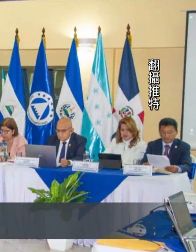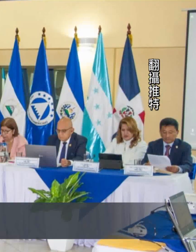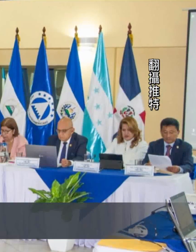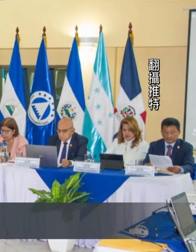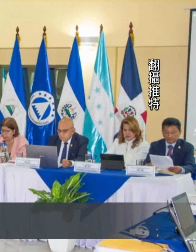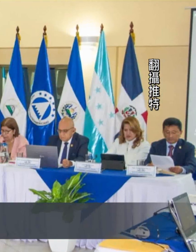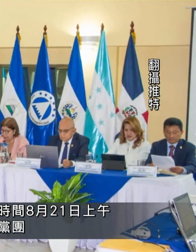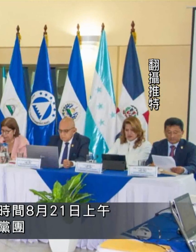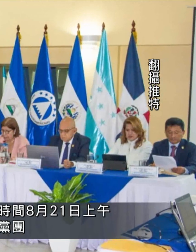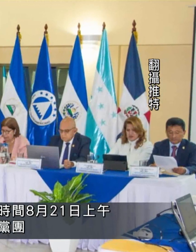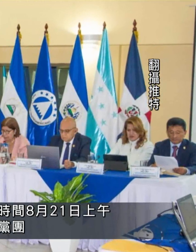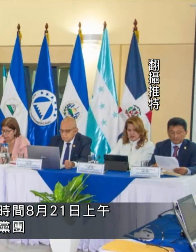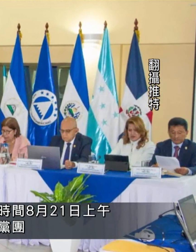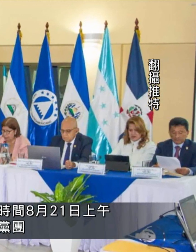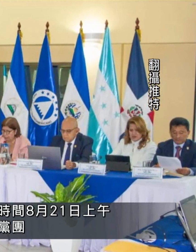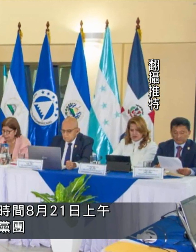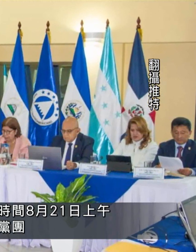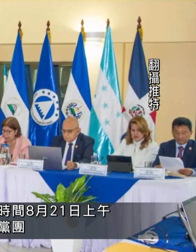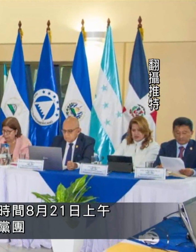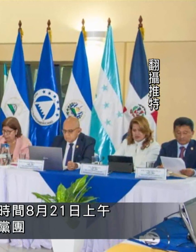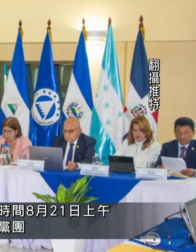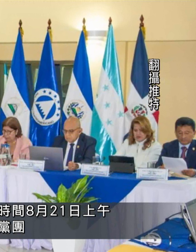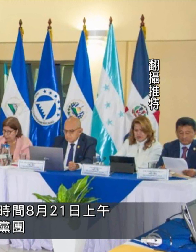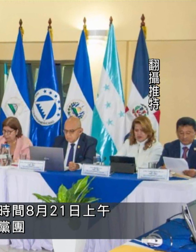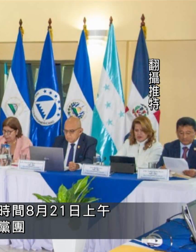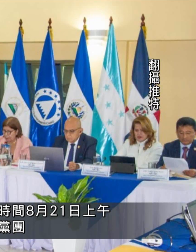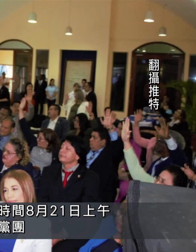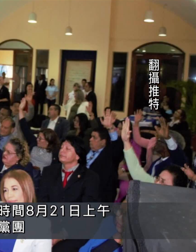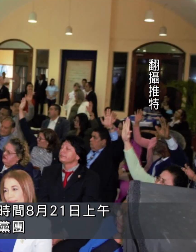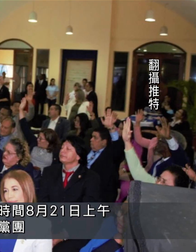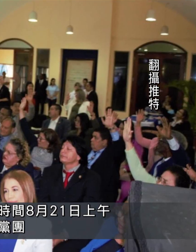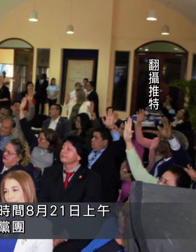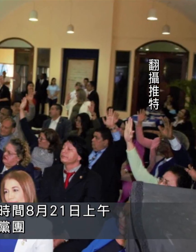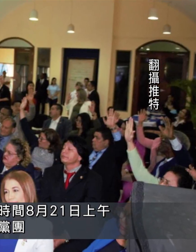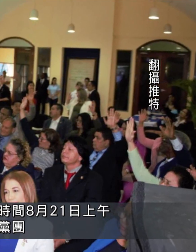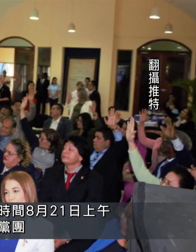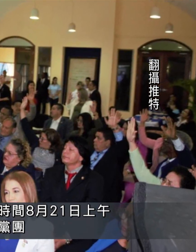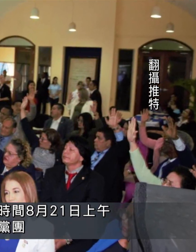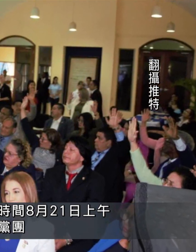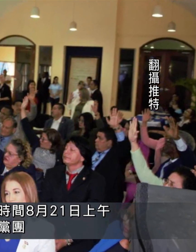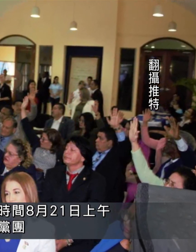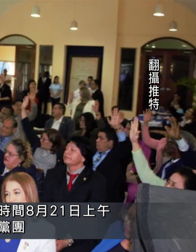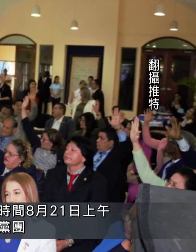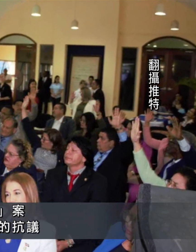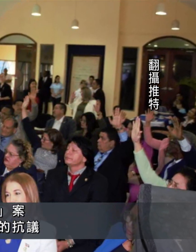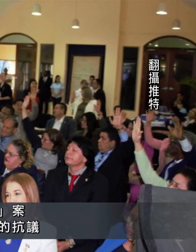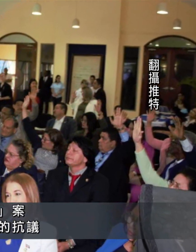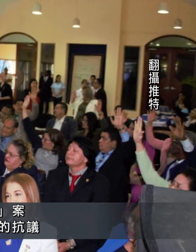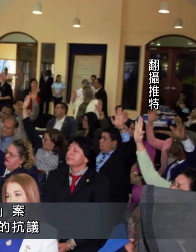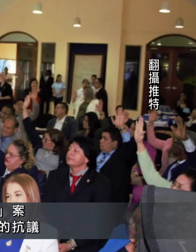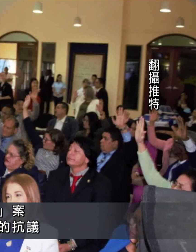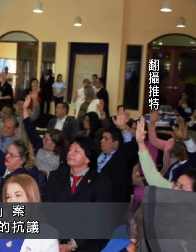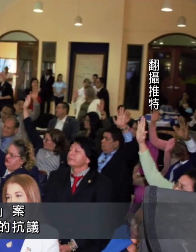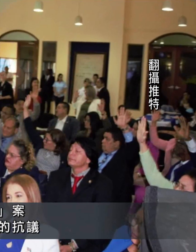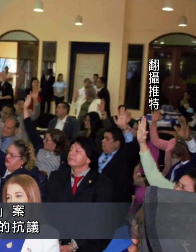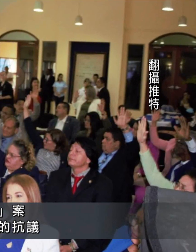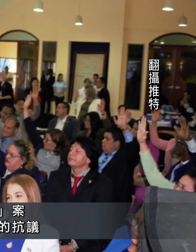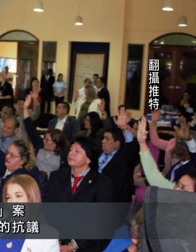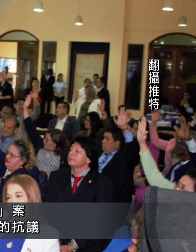中美洲议会于当地时间8月21日上午强行通过尼加拉瓜党团提出的排台纳中案，外交部表达最